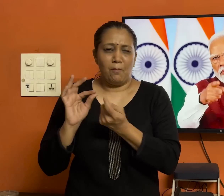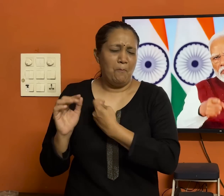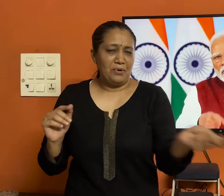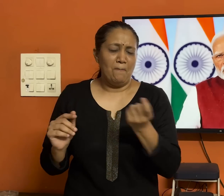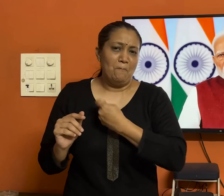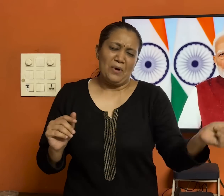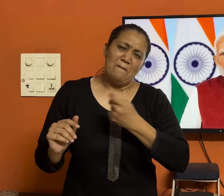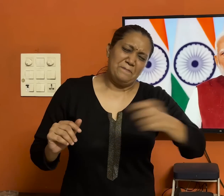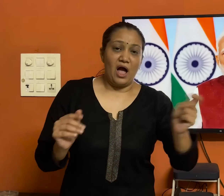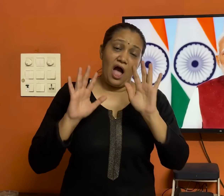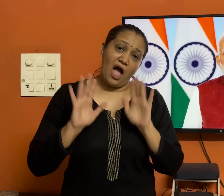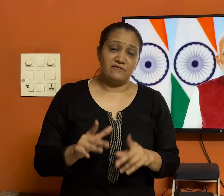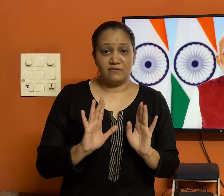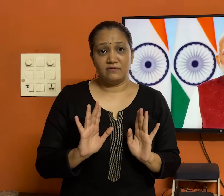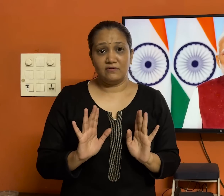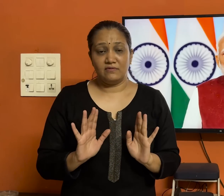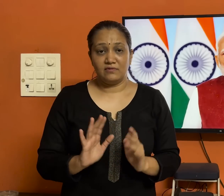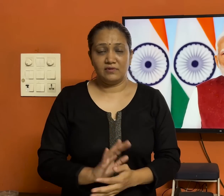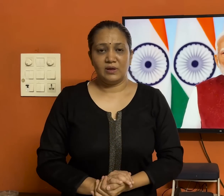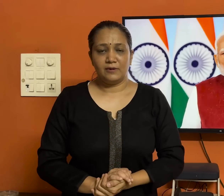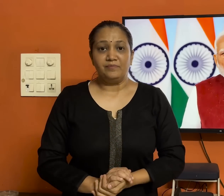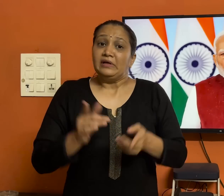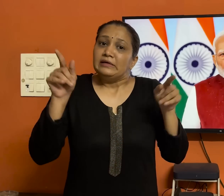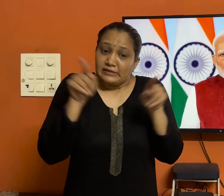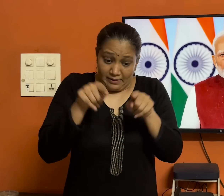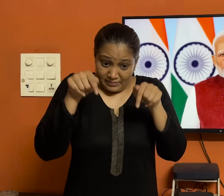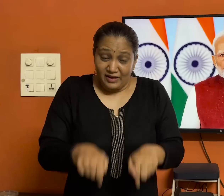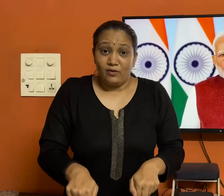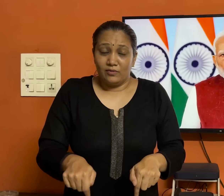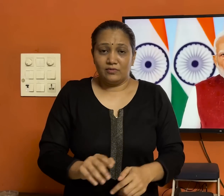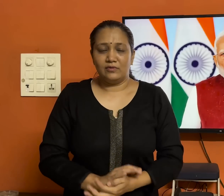पाकिस्तान को धूल चटाई है और इस बार